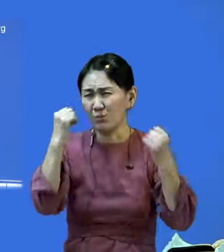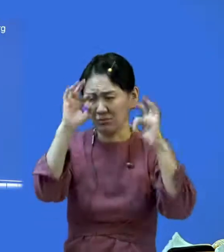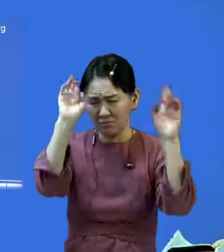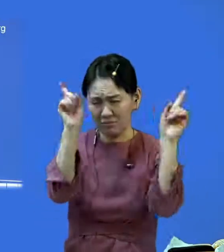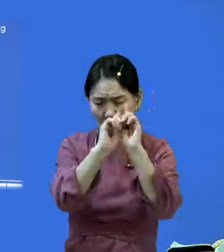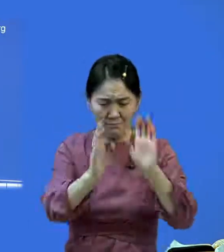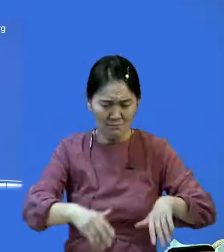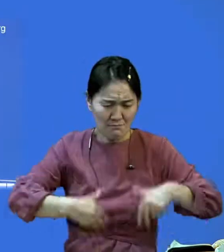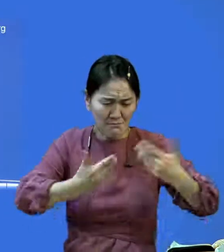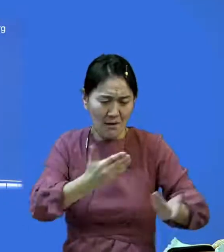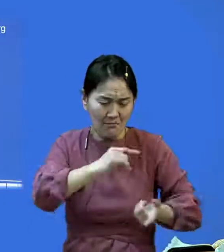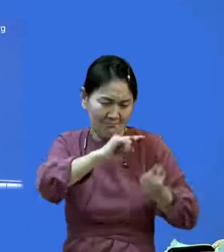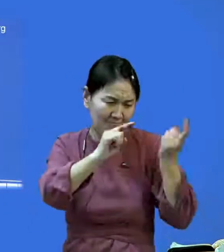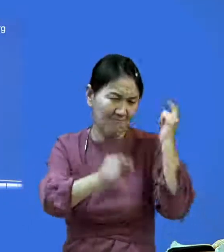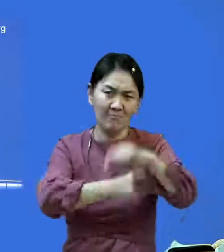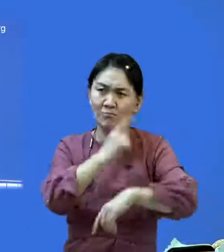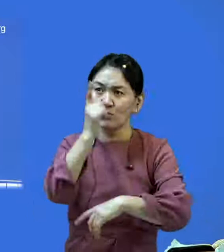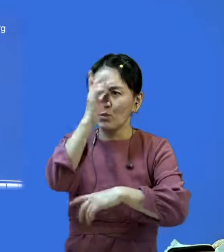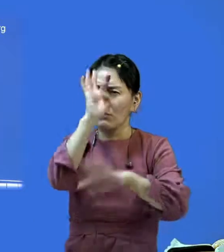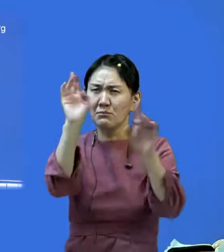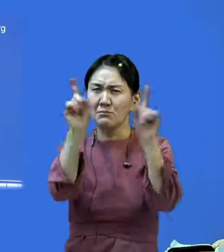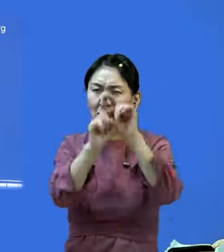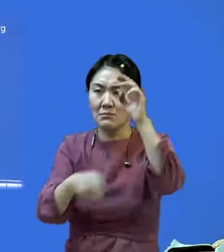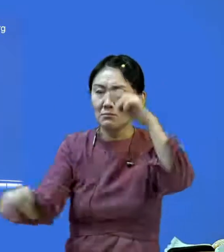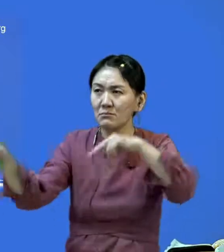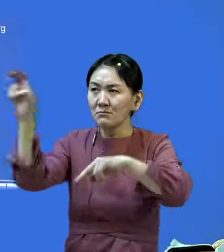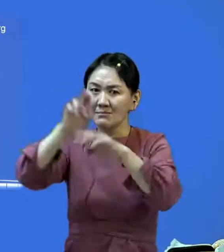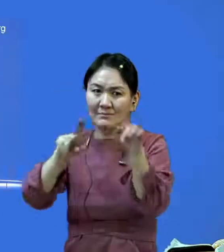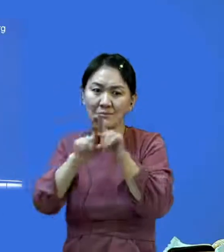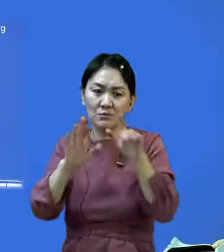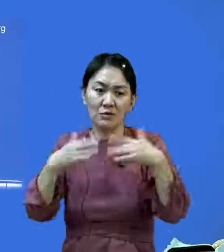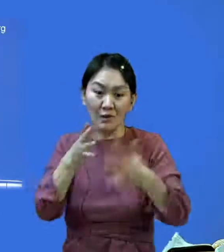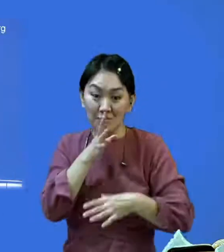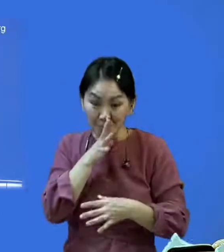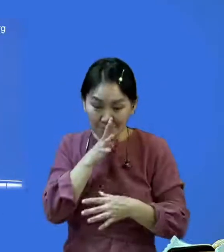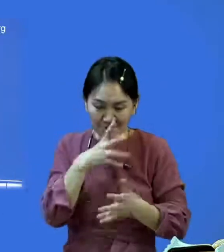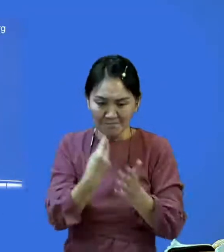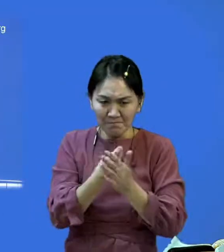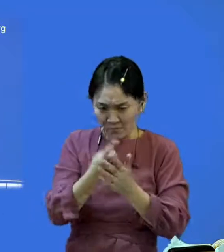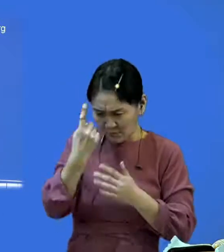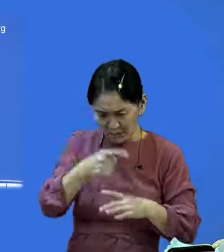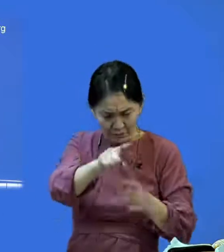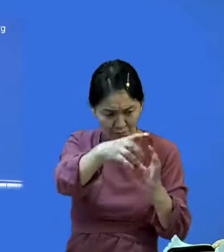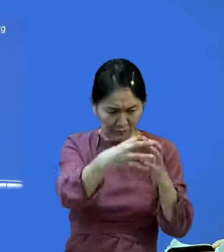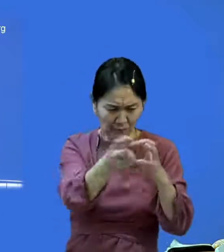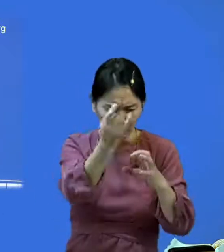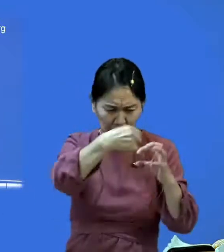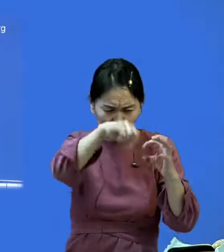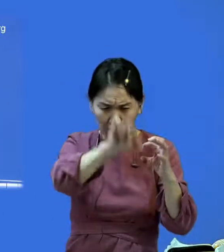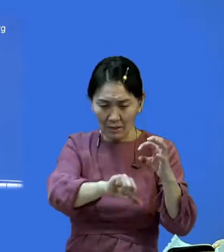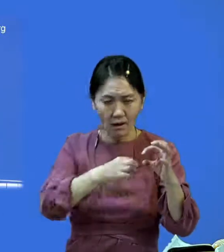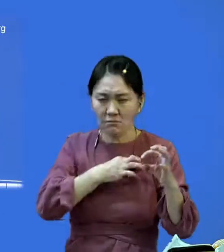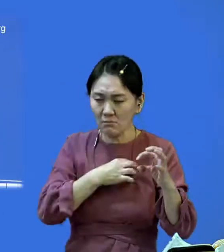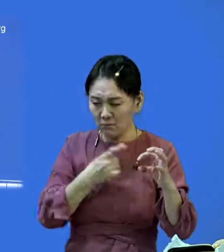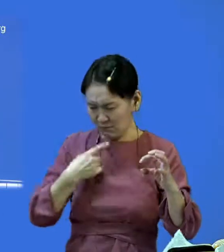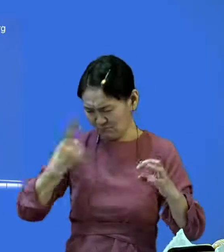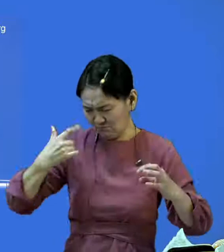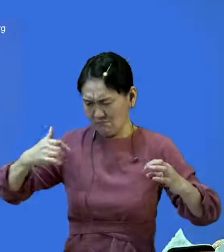жавхлан суудлаа орхиод энэ дорд бураа ертөнцид ирсэн нь энэ дорд бураа энэ гим